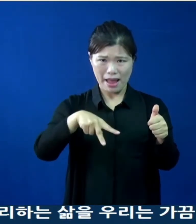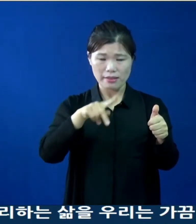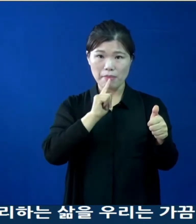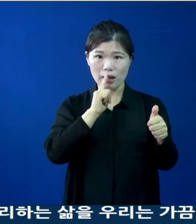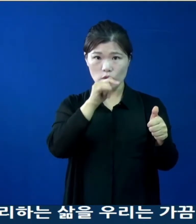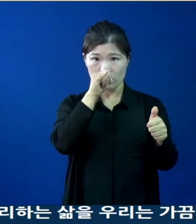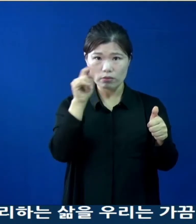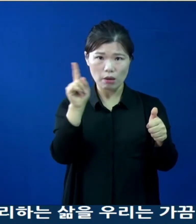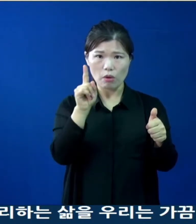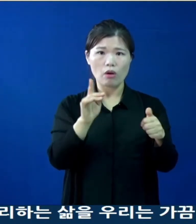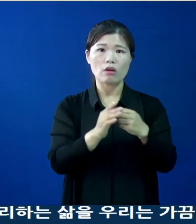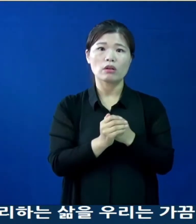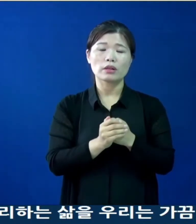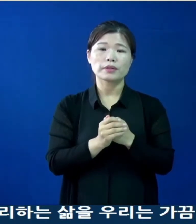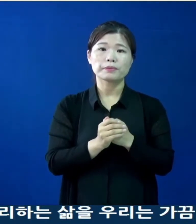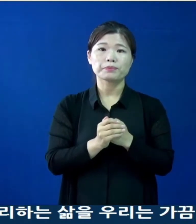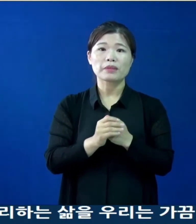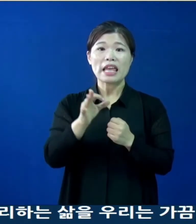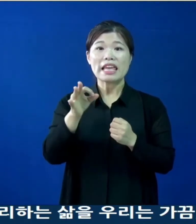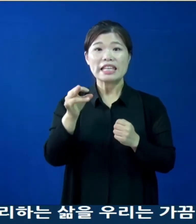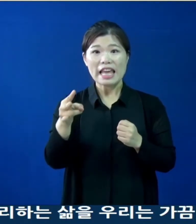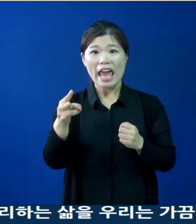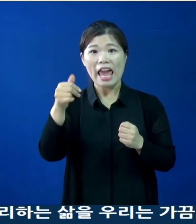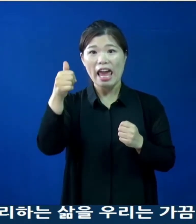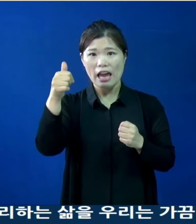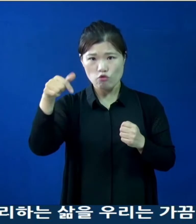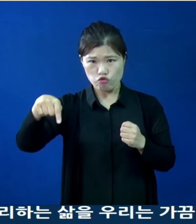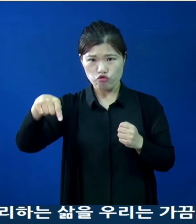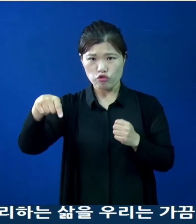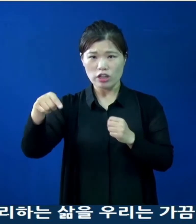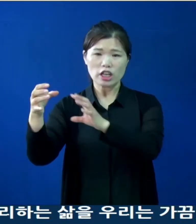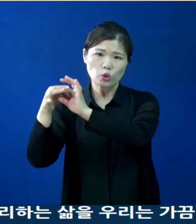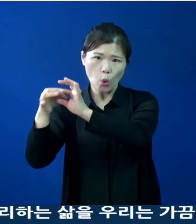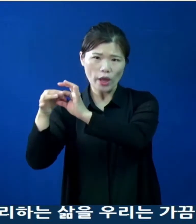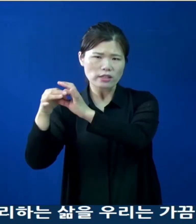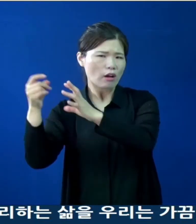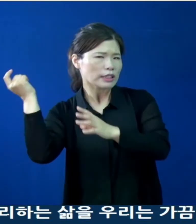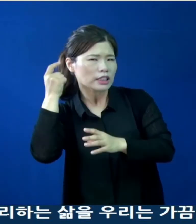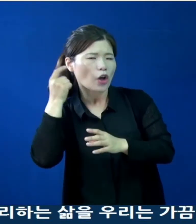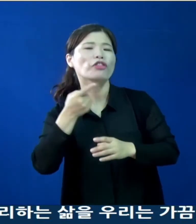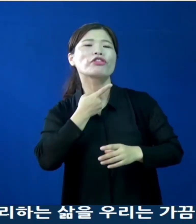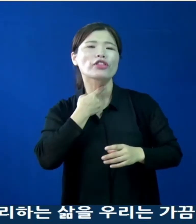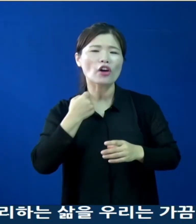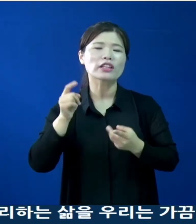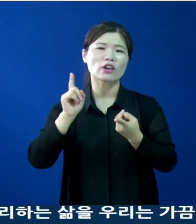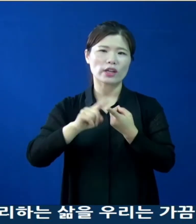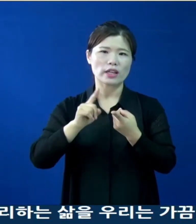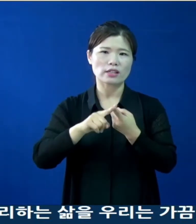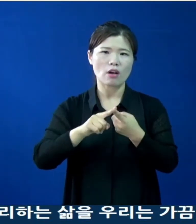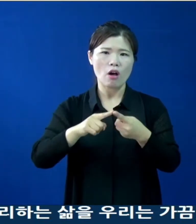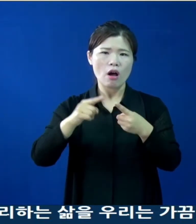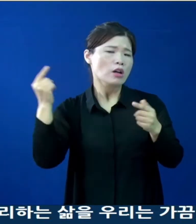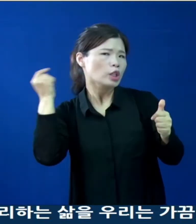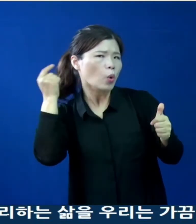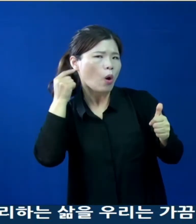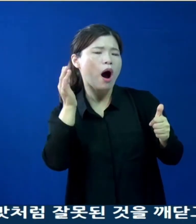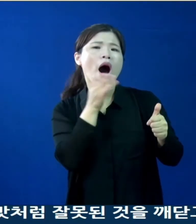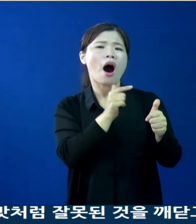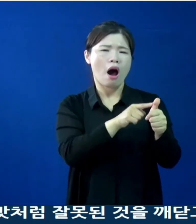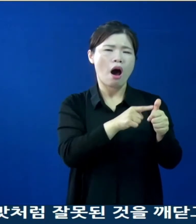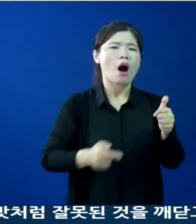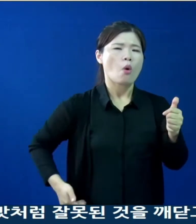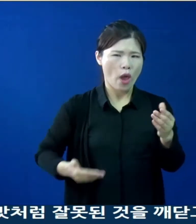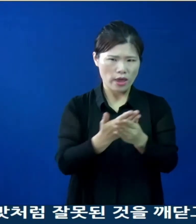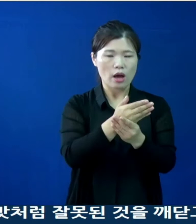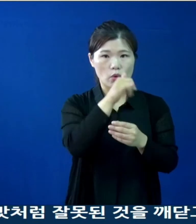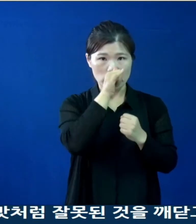여호사밧은 예후에 전달되어진 하나님의 뜻을 받고 회개를 하는데, 그 회개하는 모습이 역대하 19장서부터